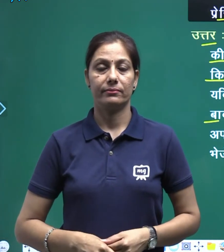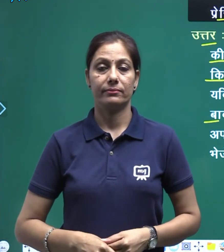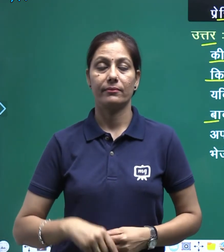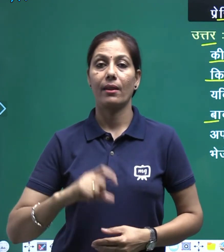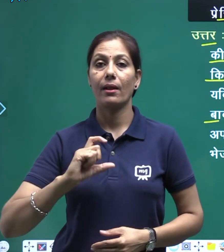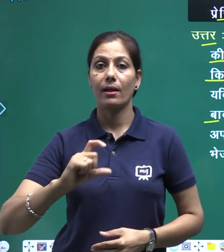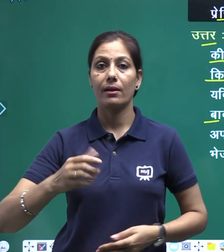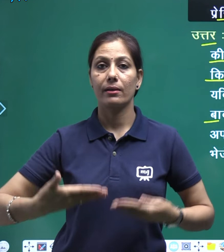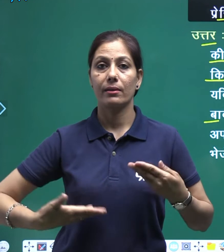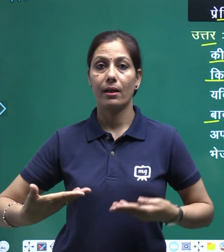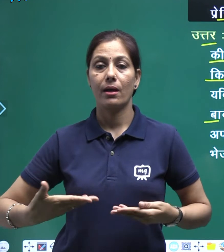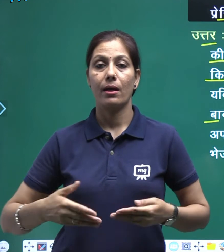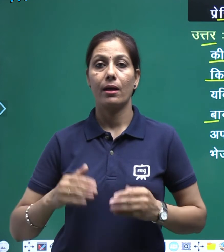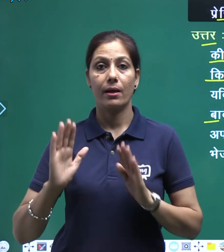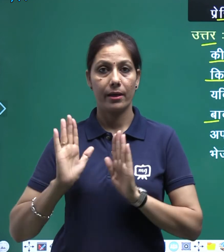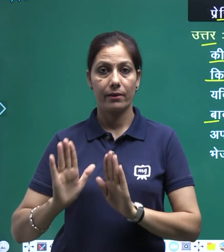कलकत्ता रहने वाले